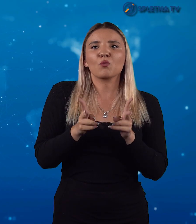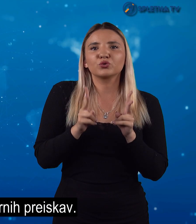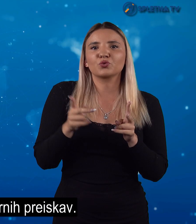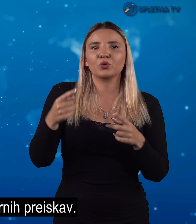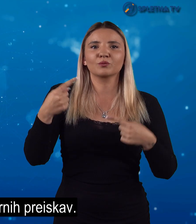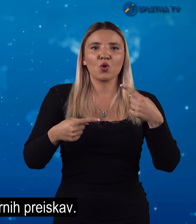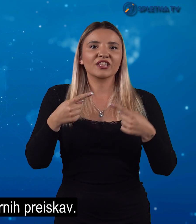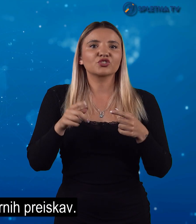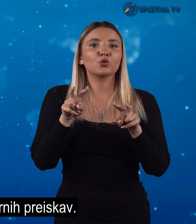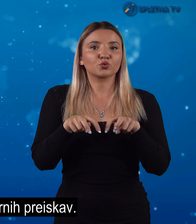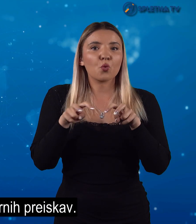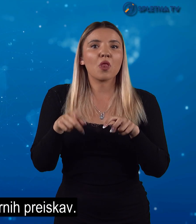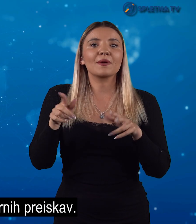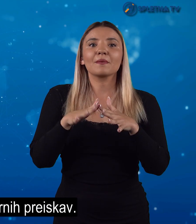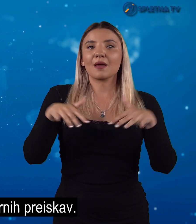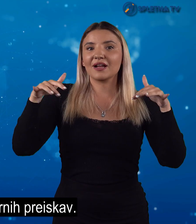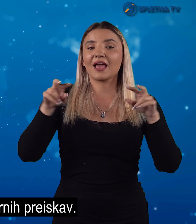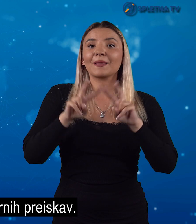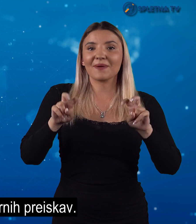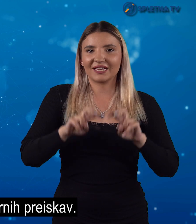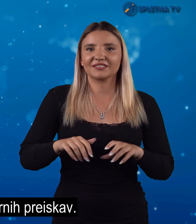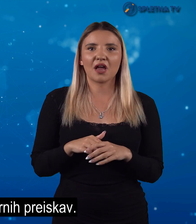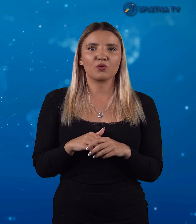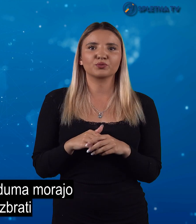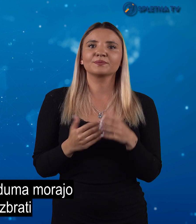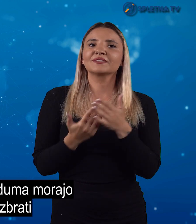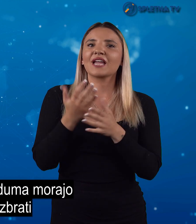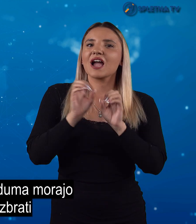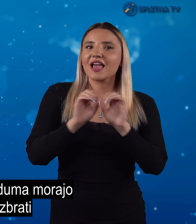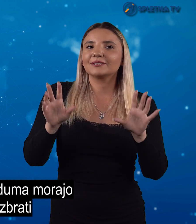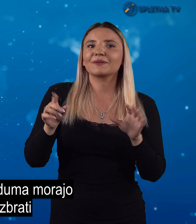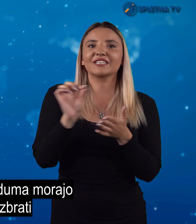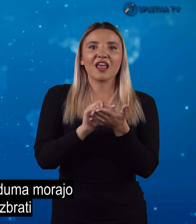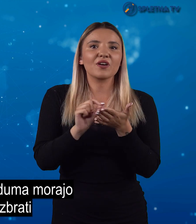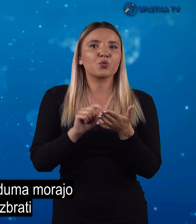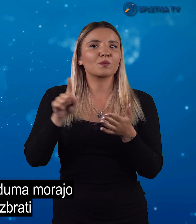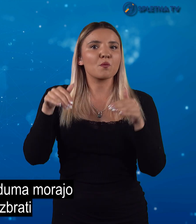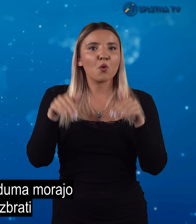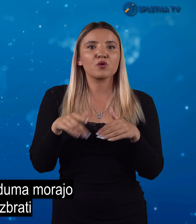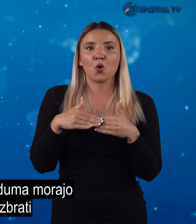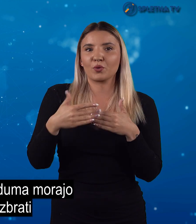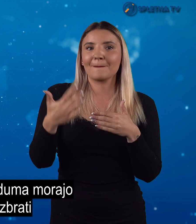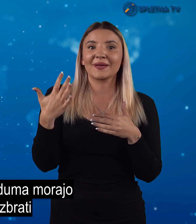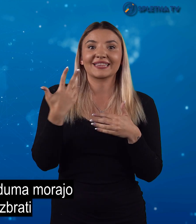zlorab parlamentarnih preiskav. Za razpis referenduma morajo v 35 dneh zbrati